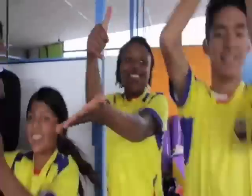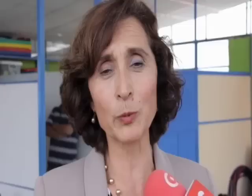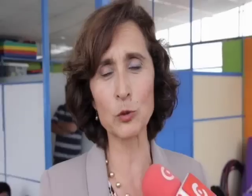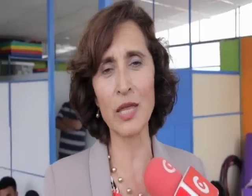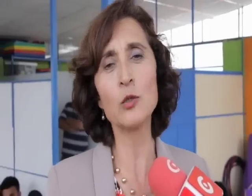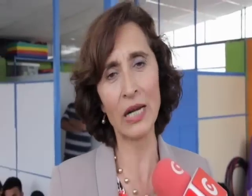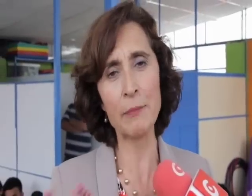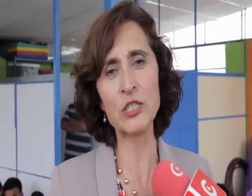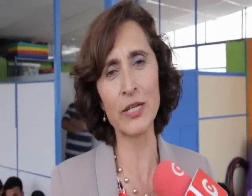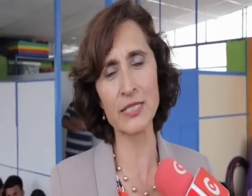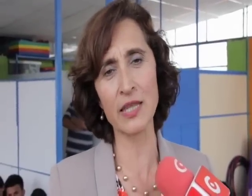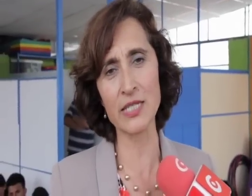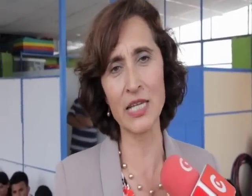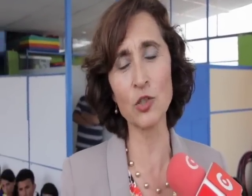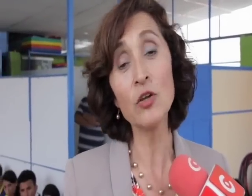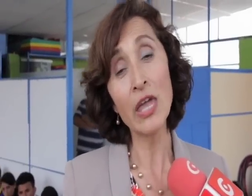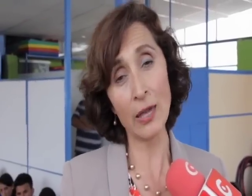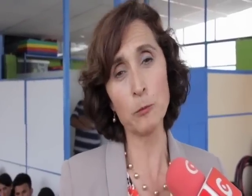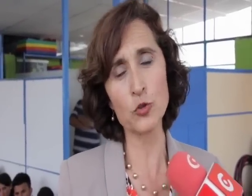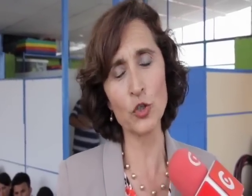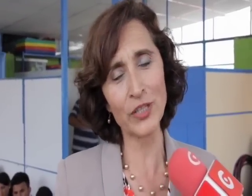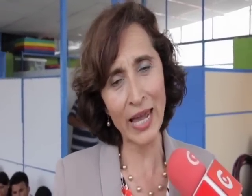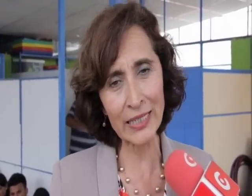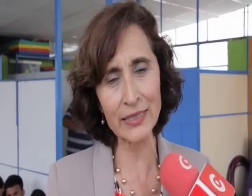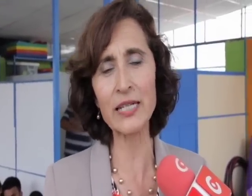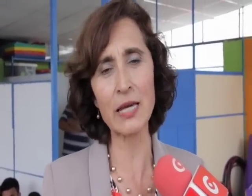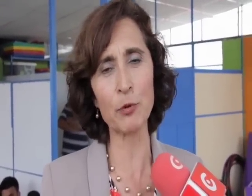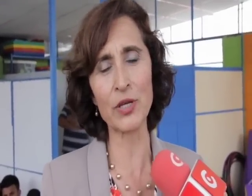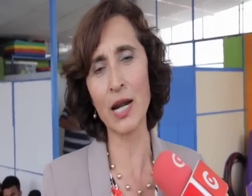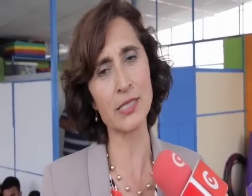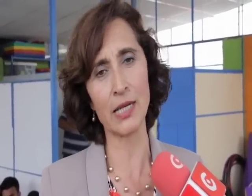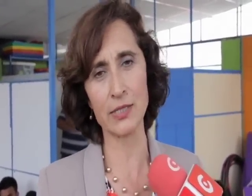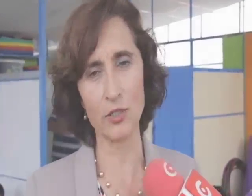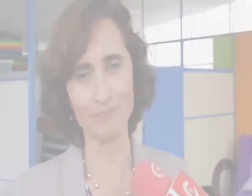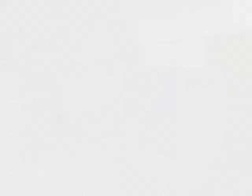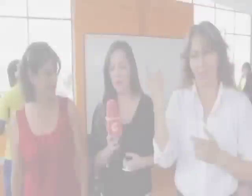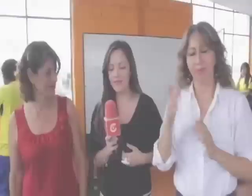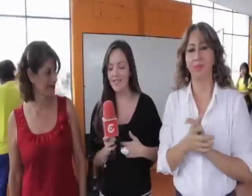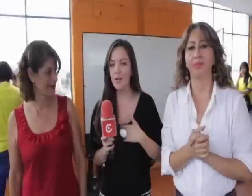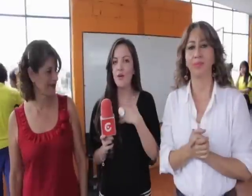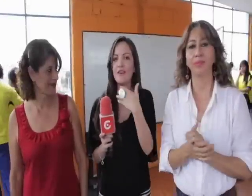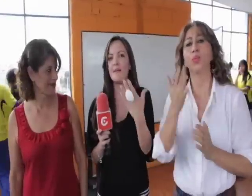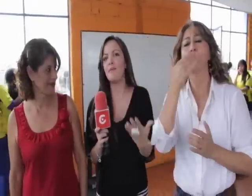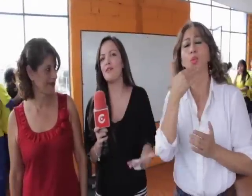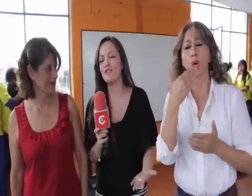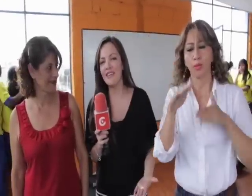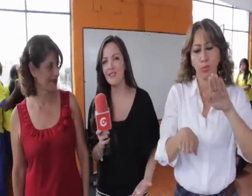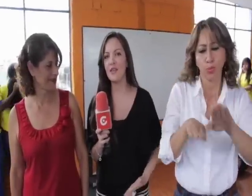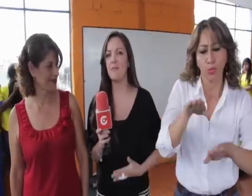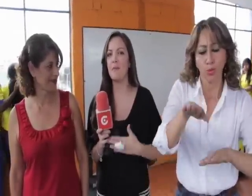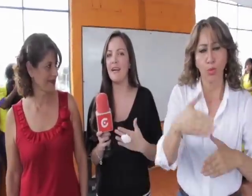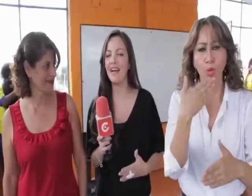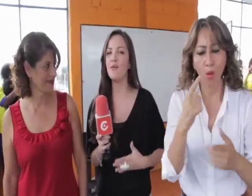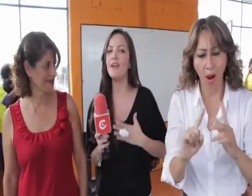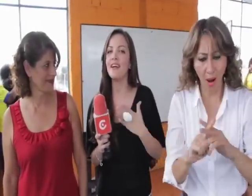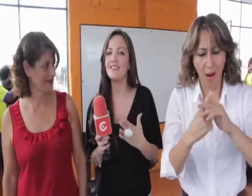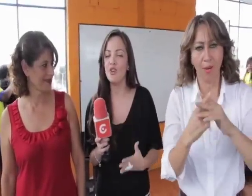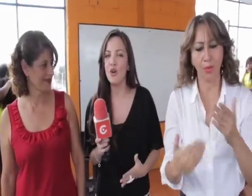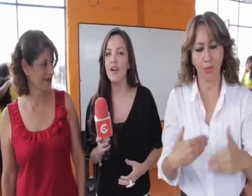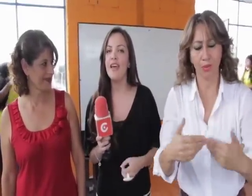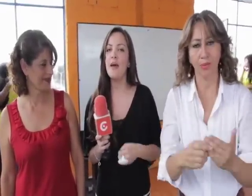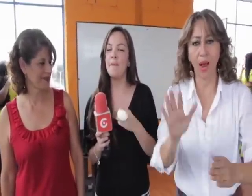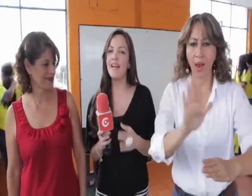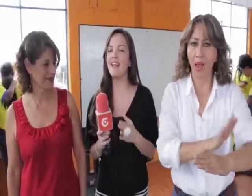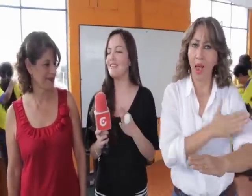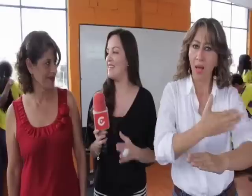lo que en esta oportunidad la minoría está diciendo en función de alentar y de apoyar a la selección. ¿Cómo ha sido todo este proceso de preparar una